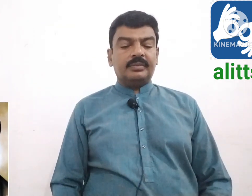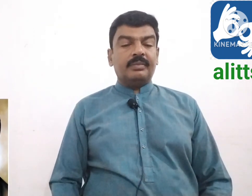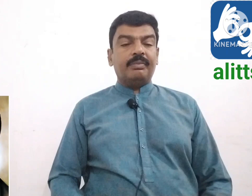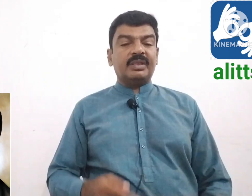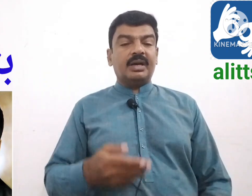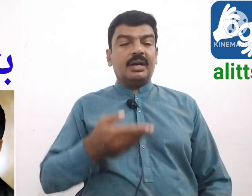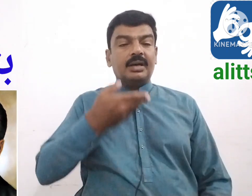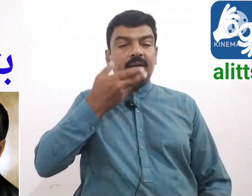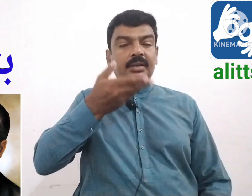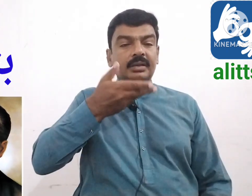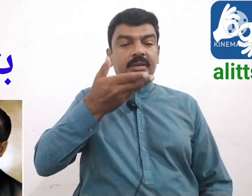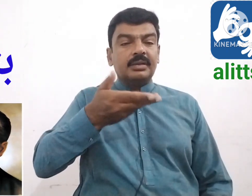बता,